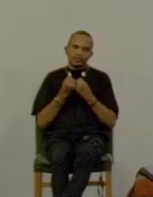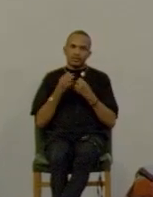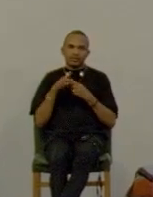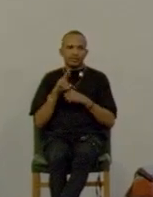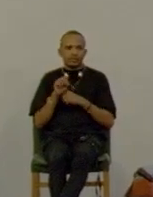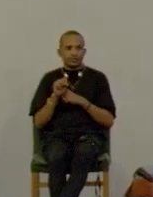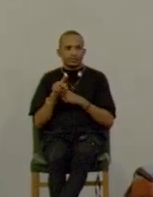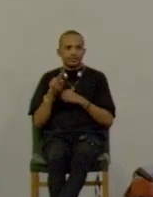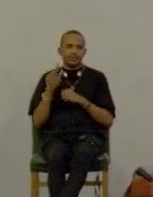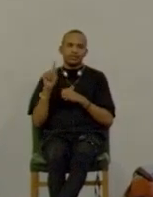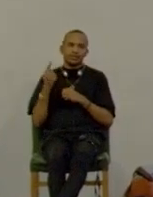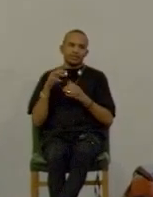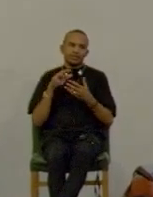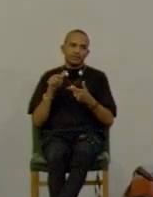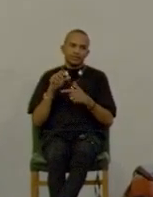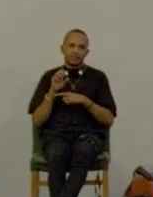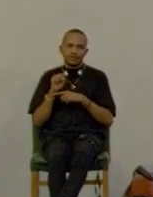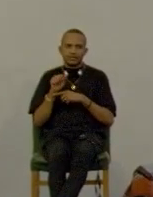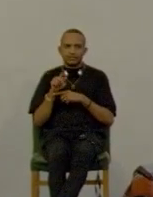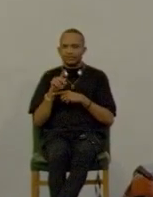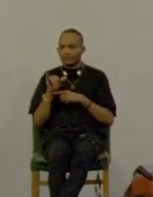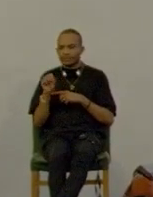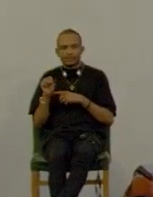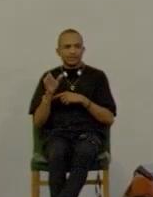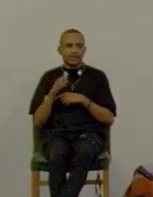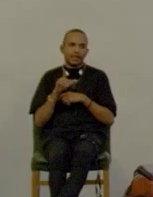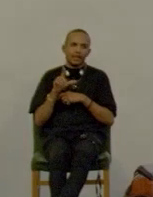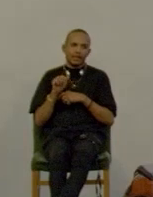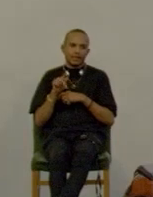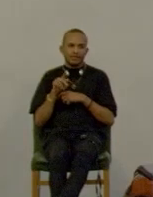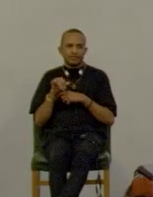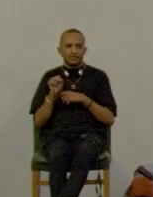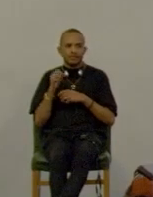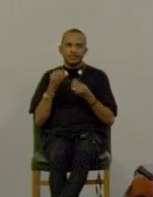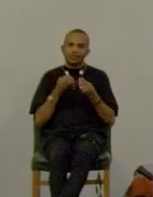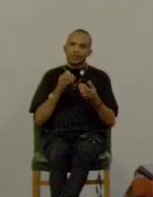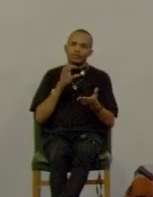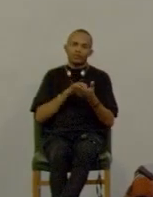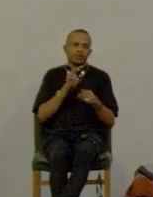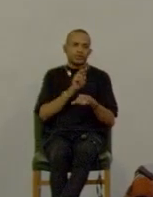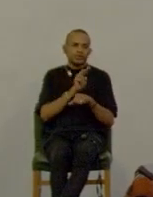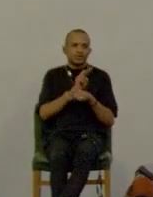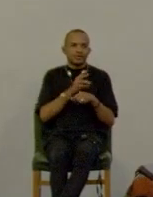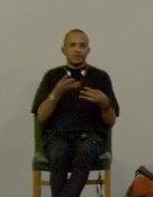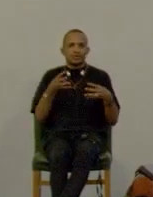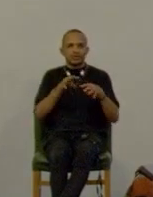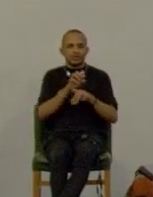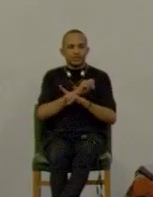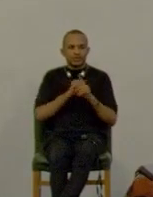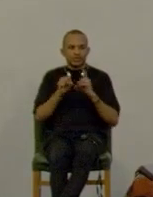USP pela geografia, que chama Sapis e Lapis. É um seminário sobre unidade de conservação e inclusão